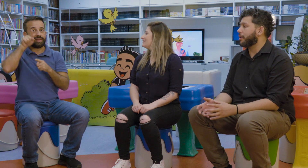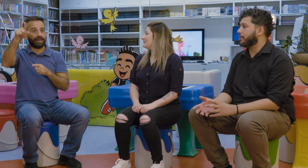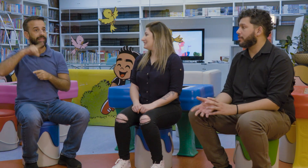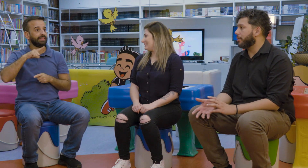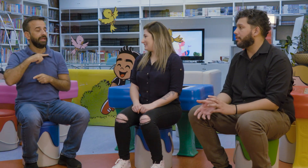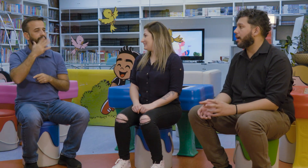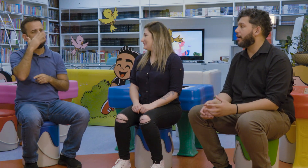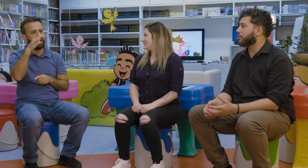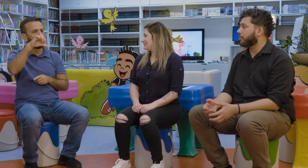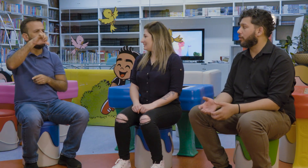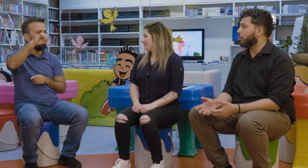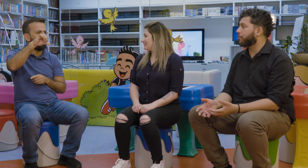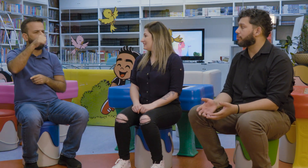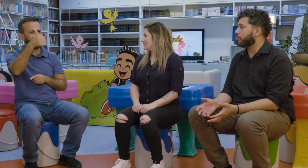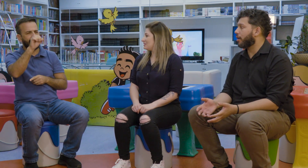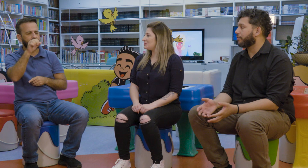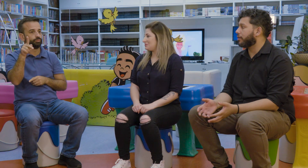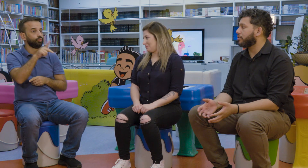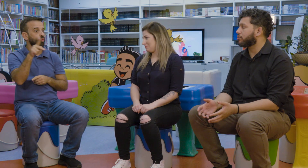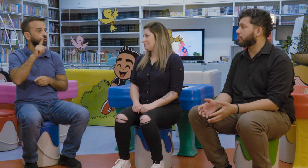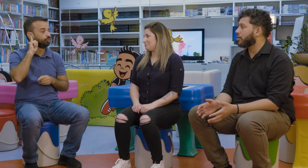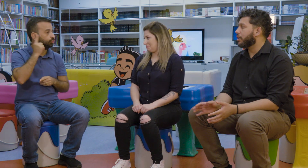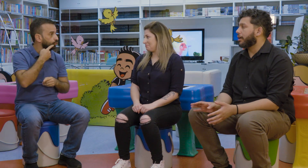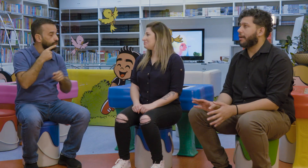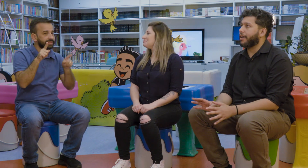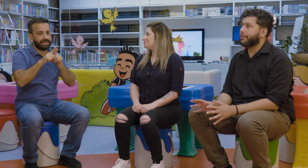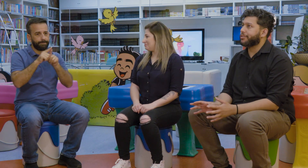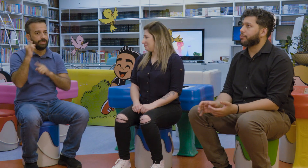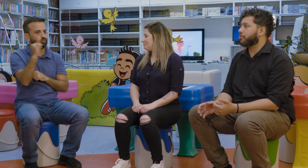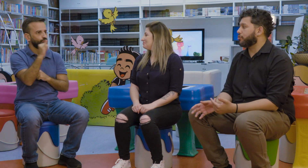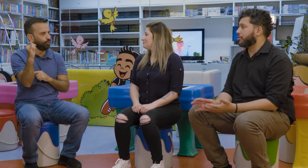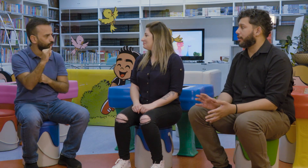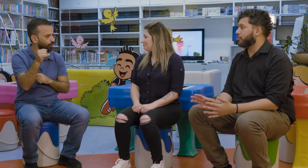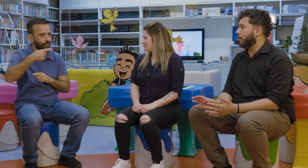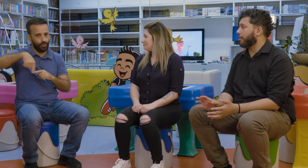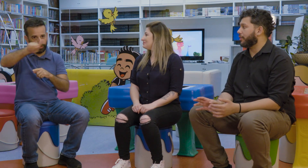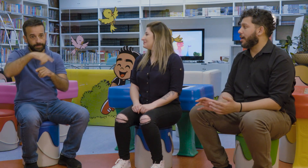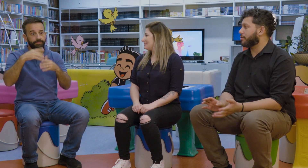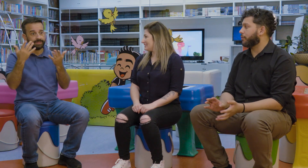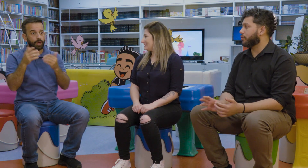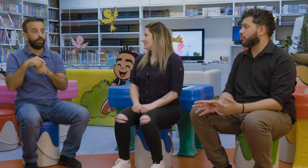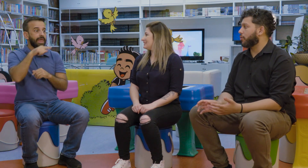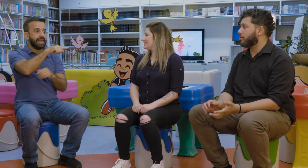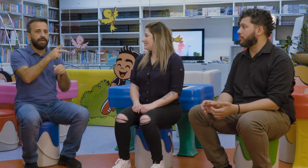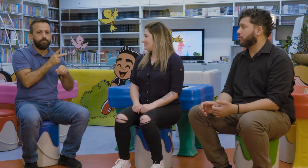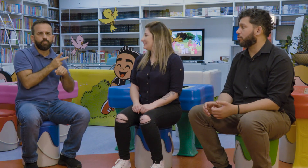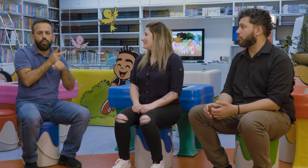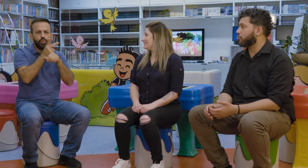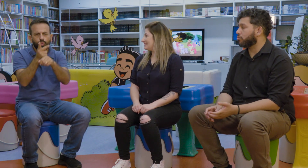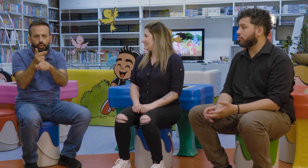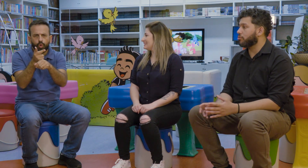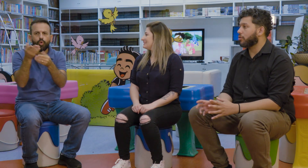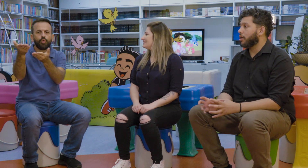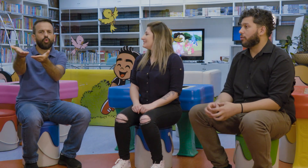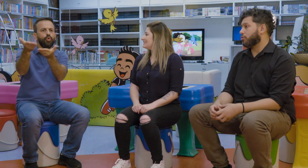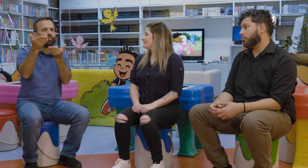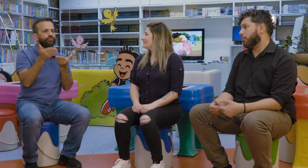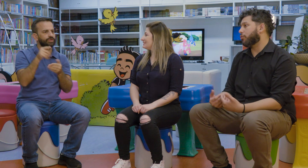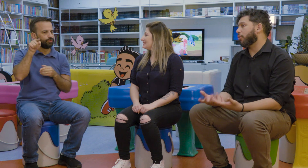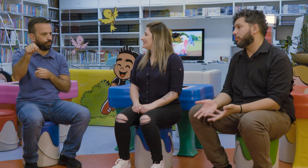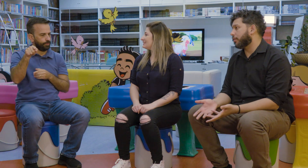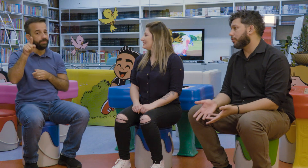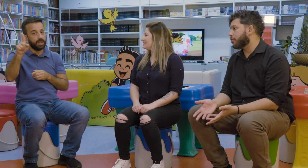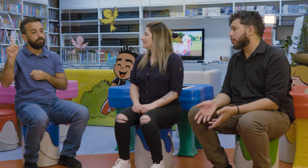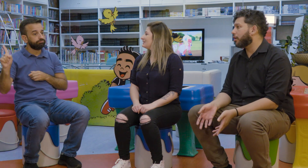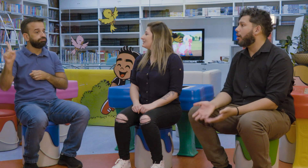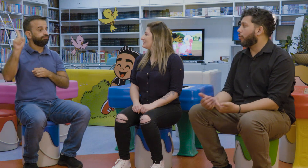pouquinho sobre acessibilidade, entender como funcionava isso. Lá nós temos cerca de 9, 10 professores e instrutores surdos. Então o Instituto